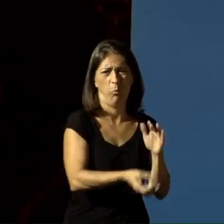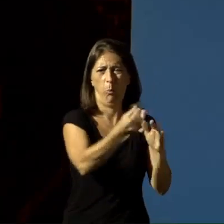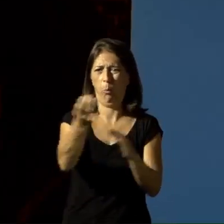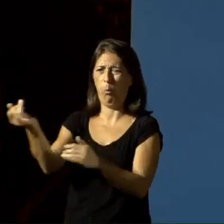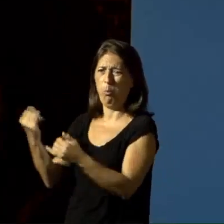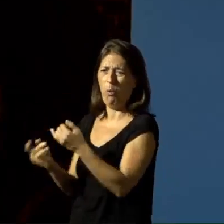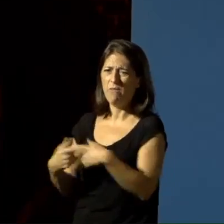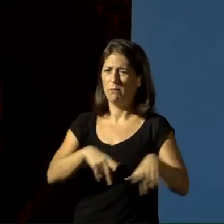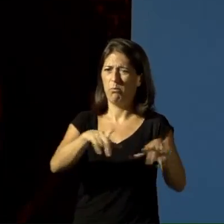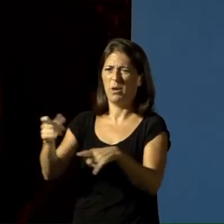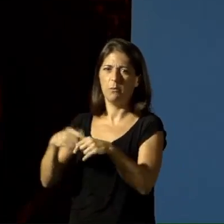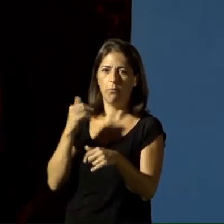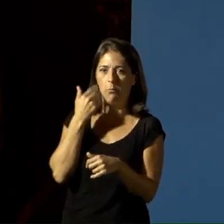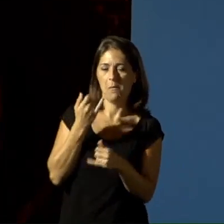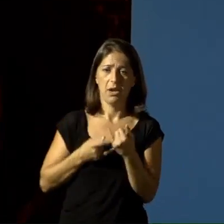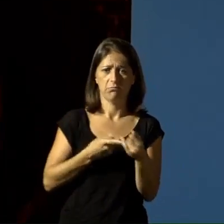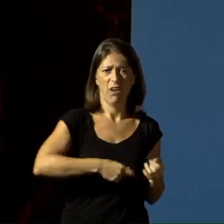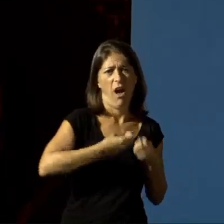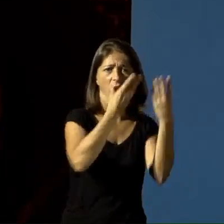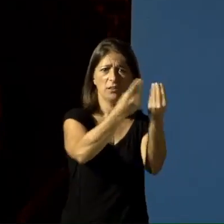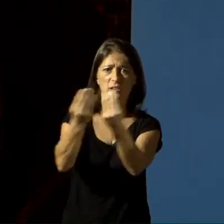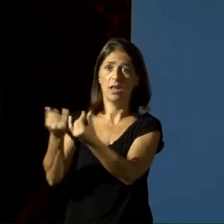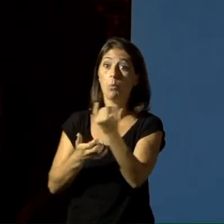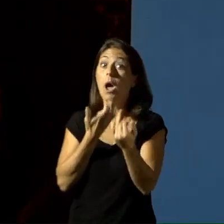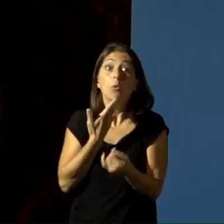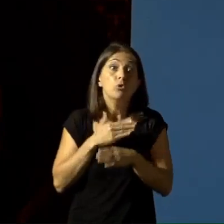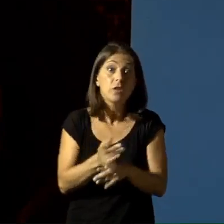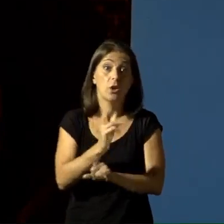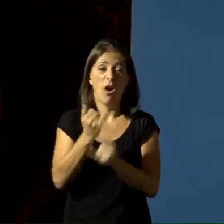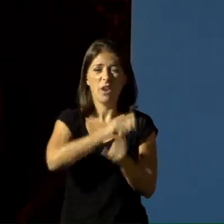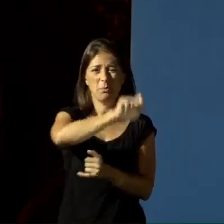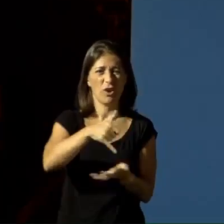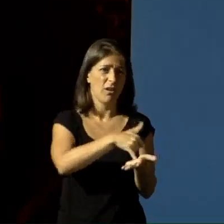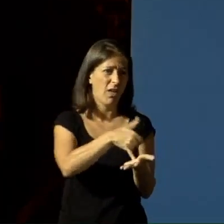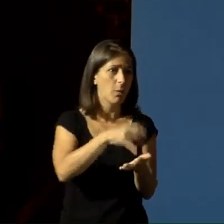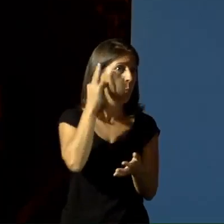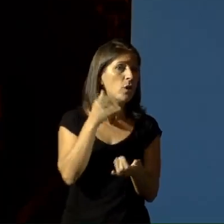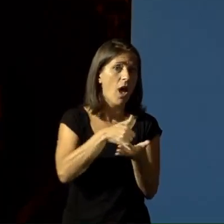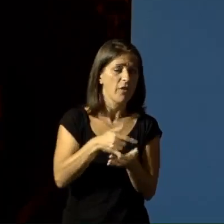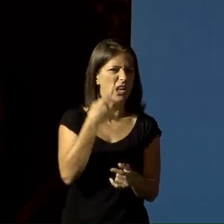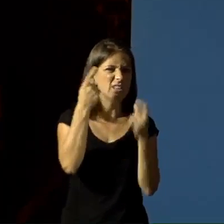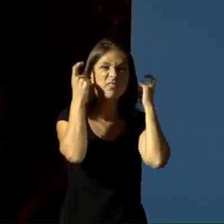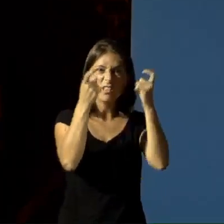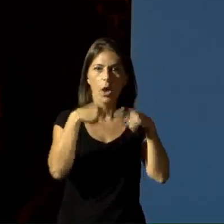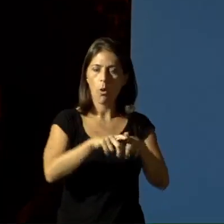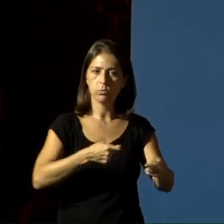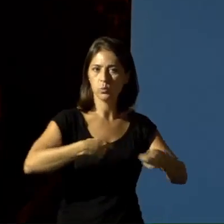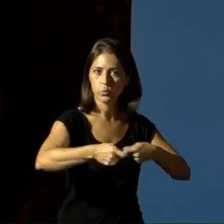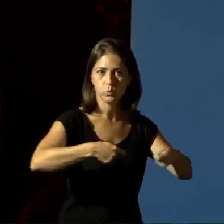macarras de vacas americanas, e cando non lles chega, collen as mulleres desvalidas e intentan practicar iso que chama o